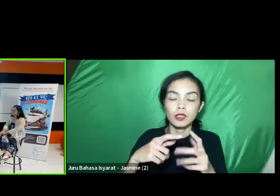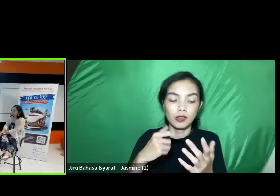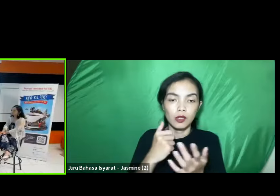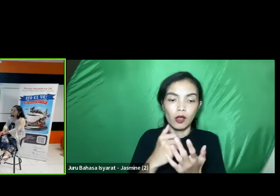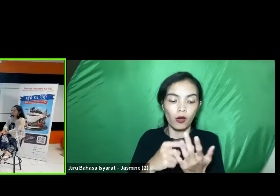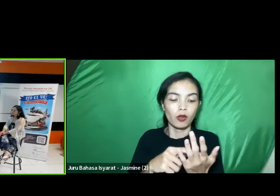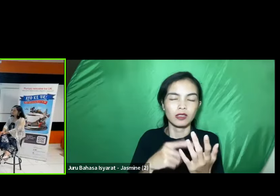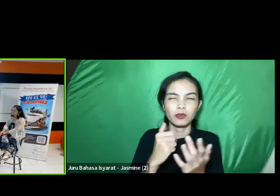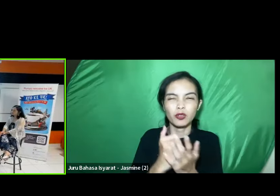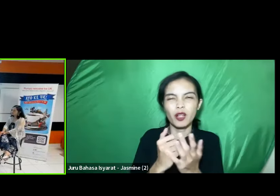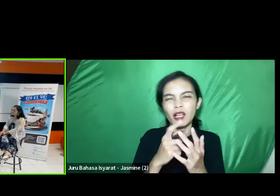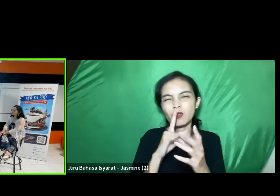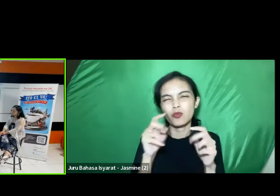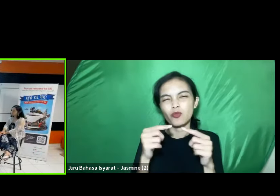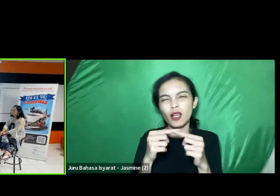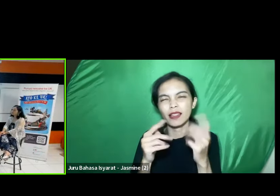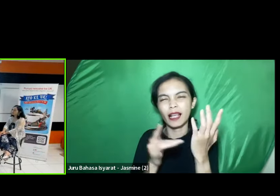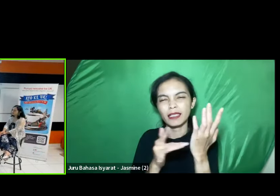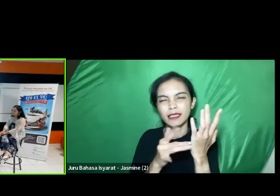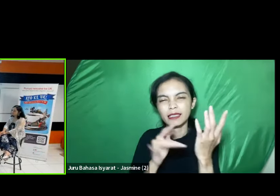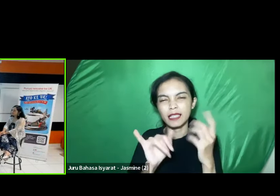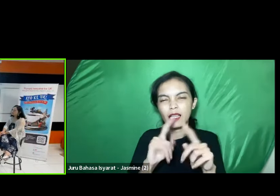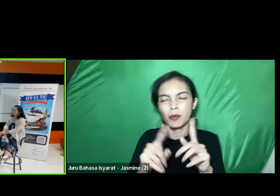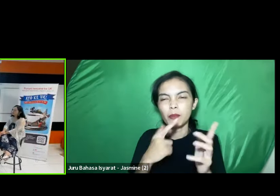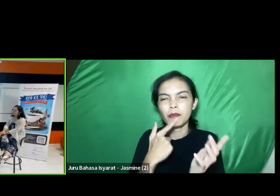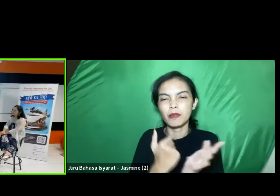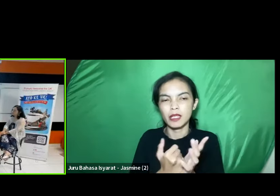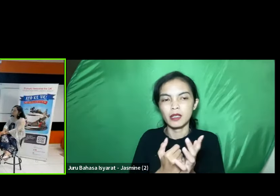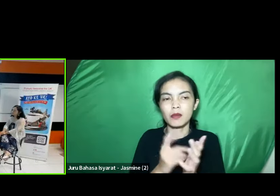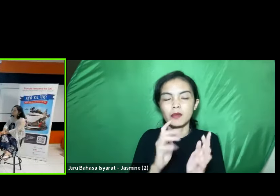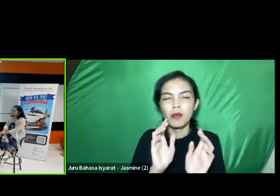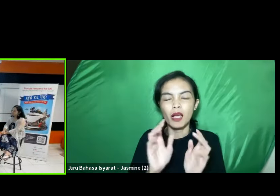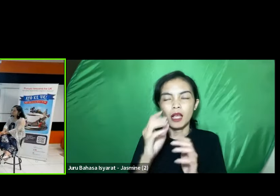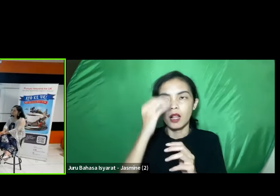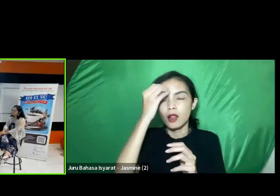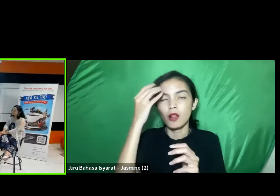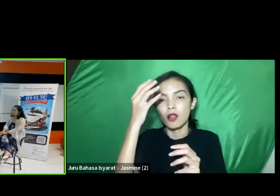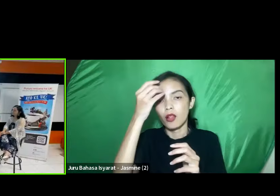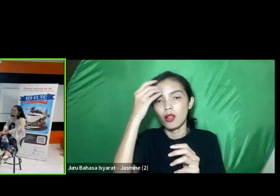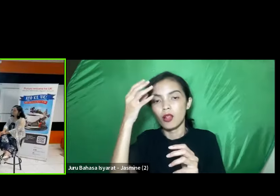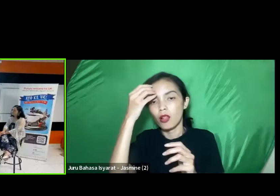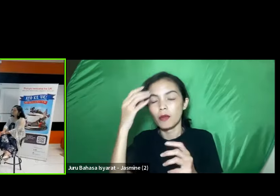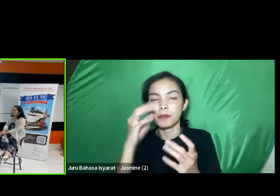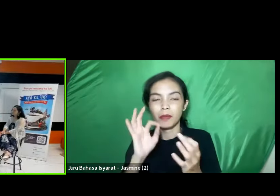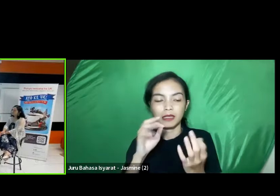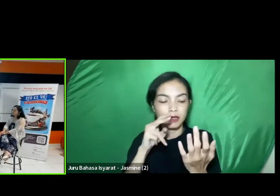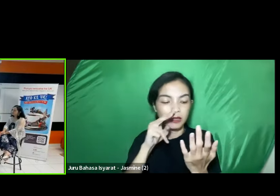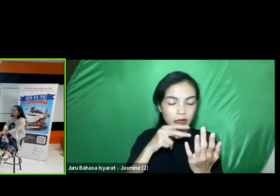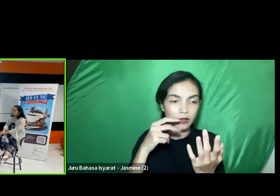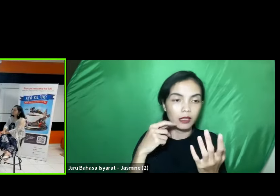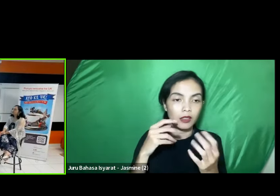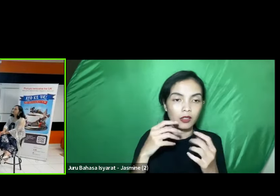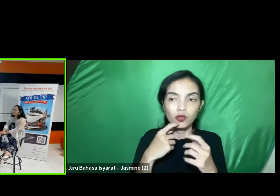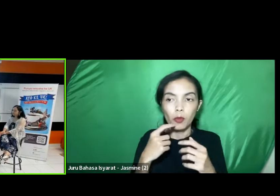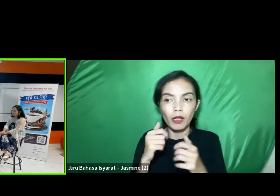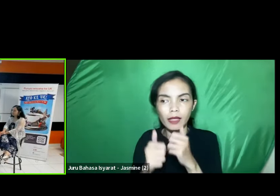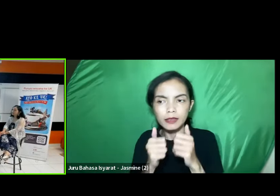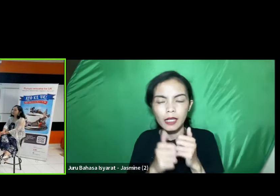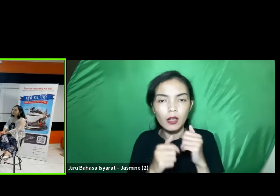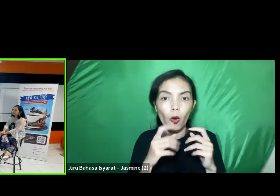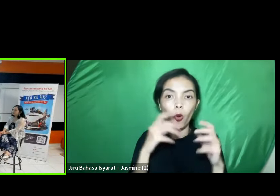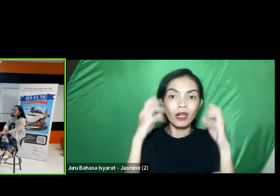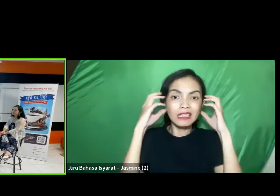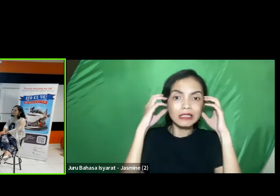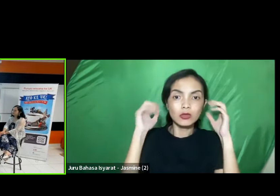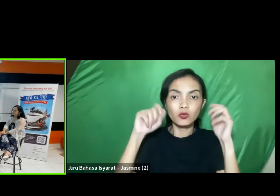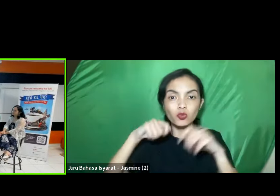karena banyak banget yang kelewat He gitu atau kayak ternyata pas dicek kayak Oh ternyata earphone-nya tuh yang rusak gitu loh jadi kayak